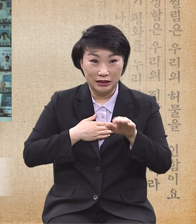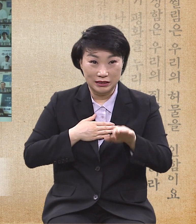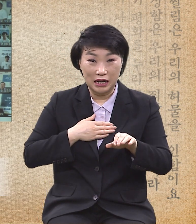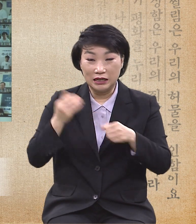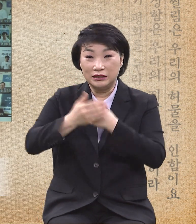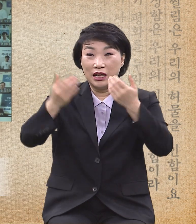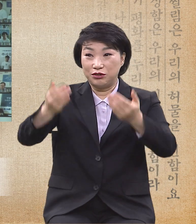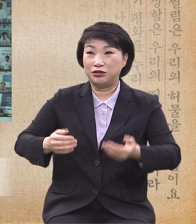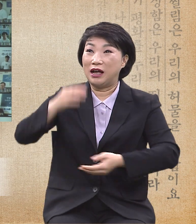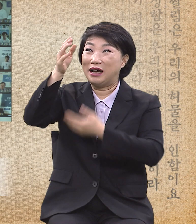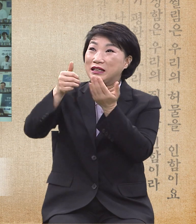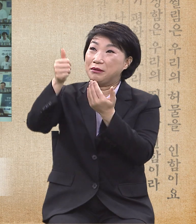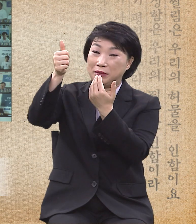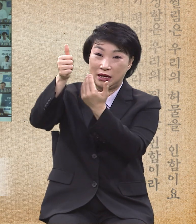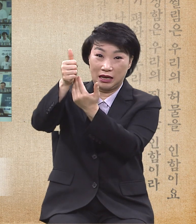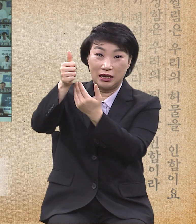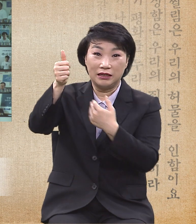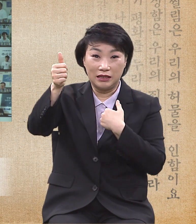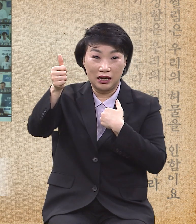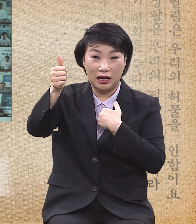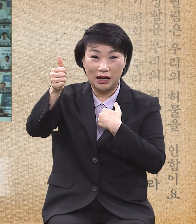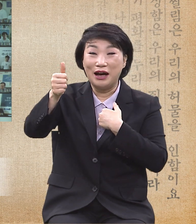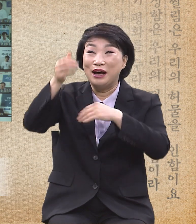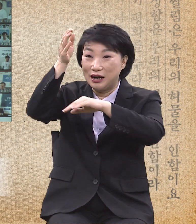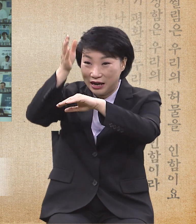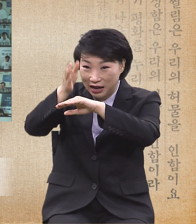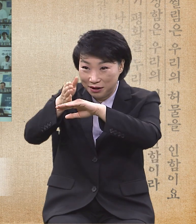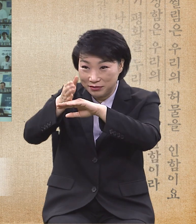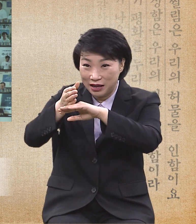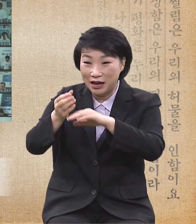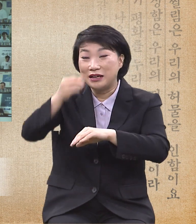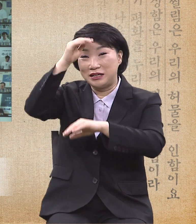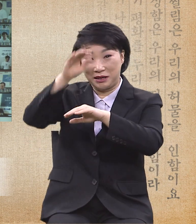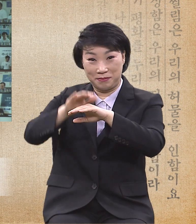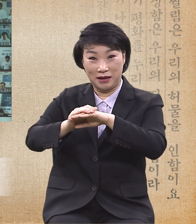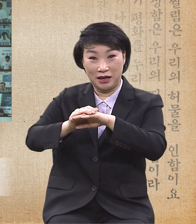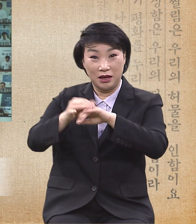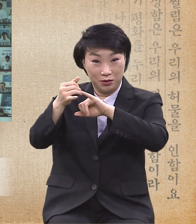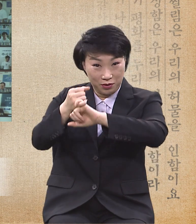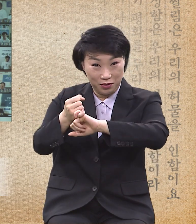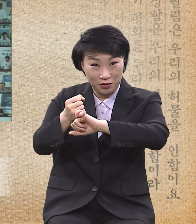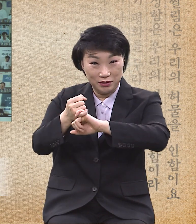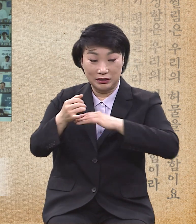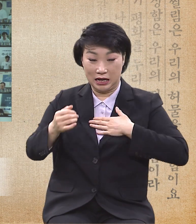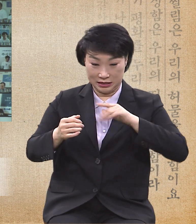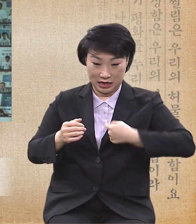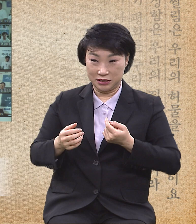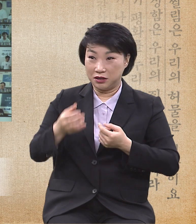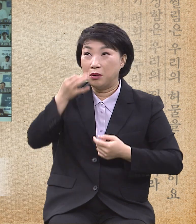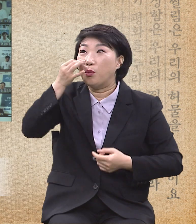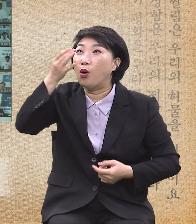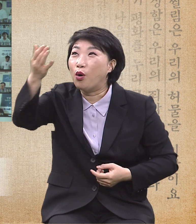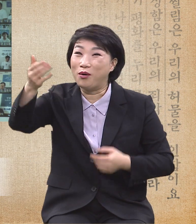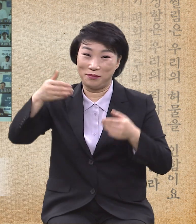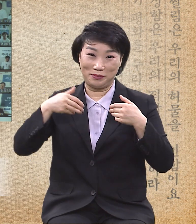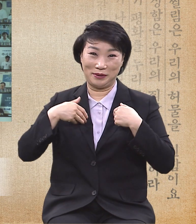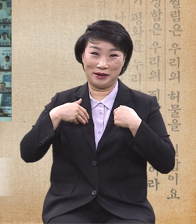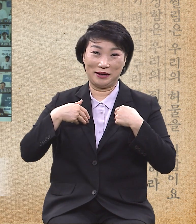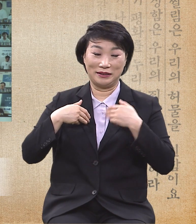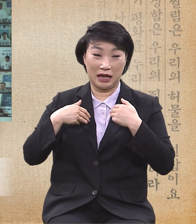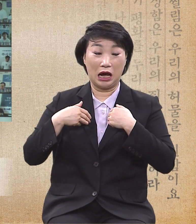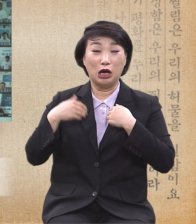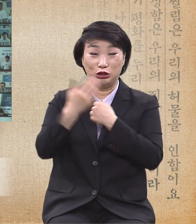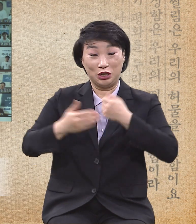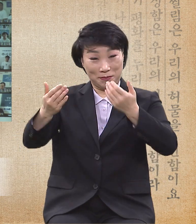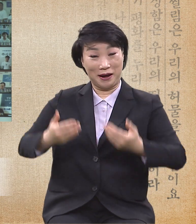은혜 베푸신 하나님 앞에 감사의 예배로 반드시 자신을 나타내라는 거예요. 네가